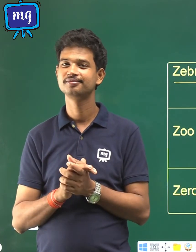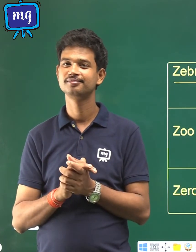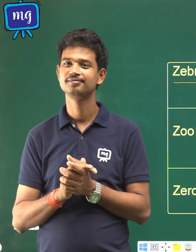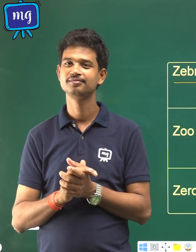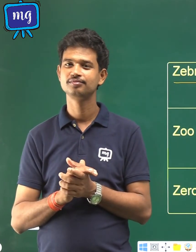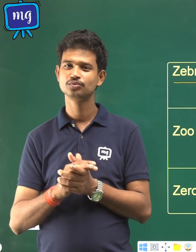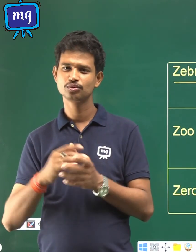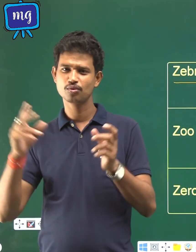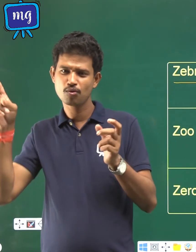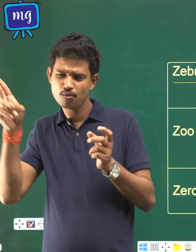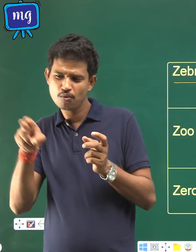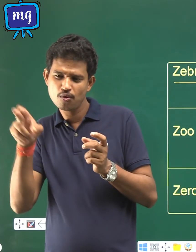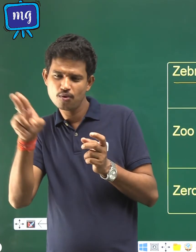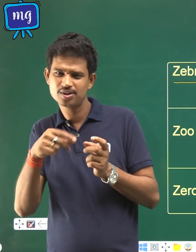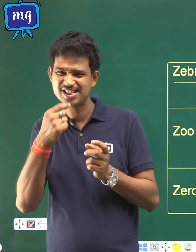zebra,